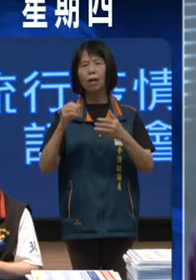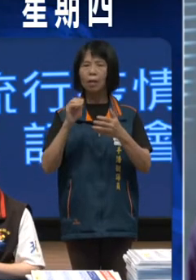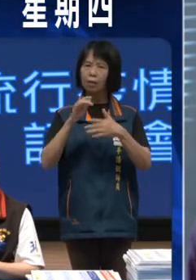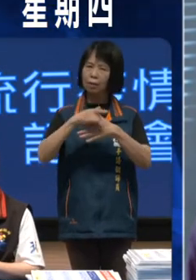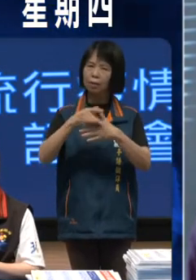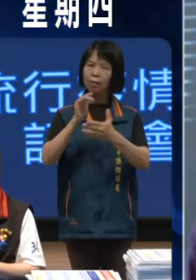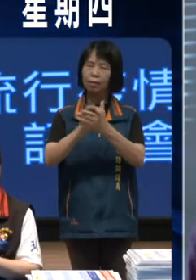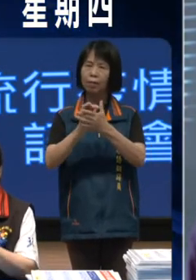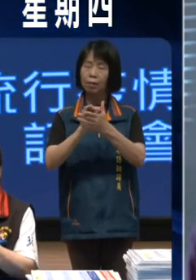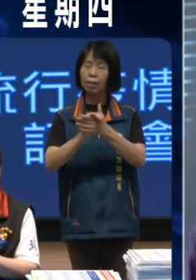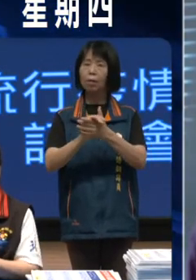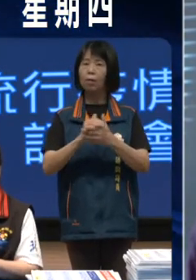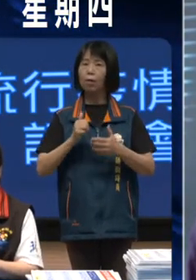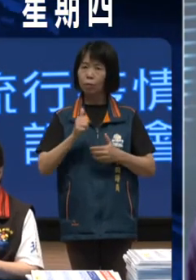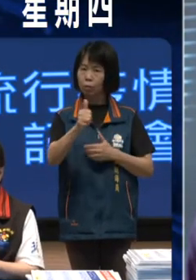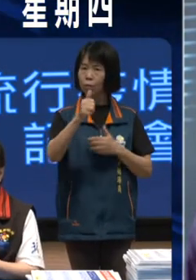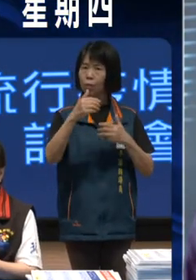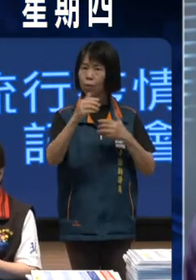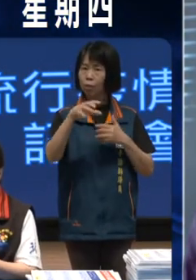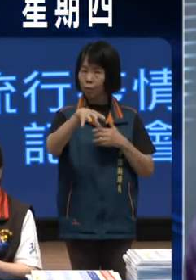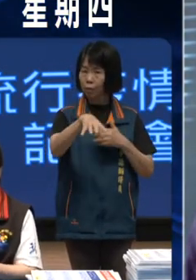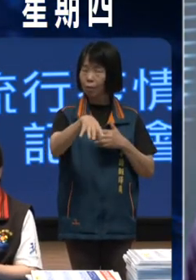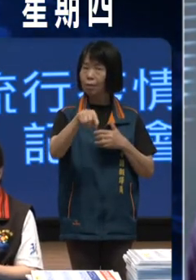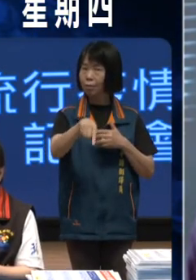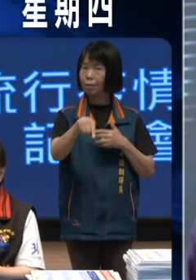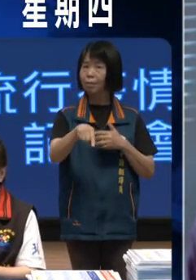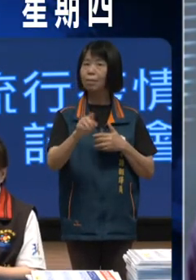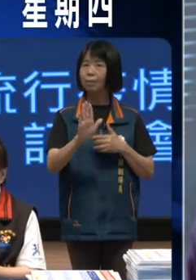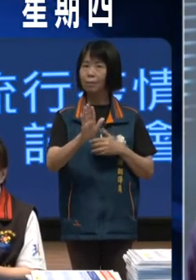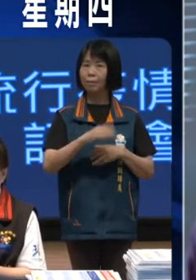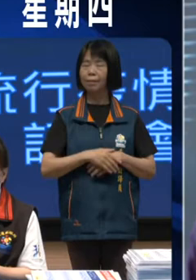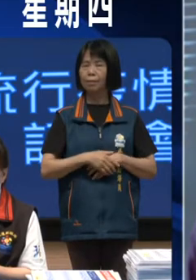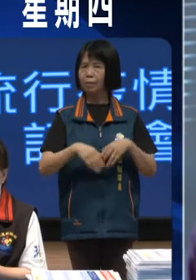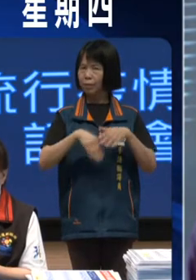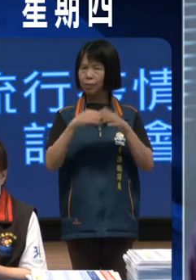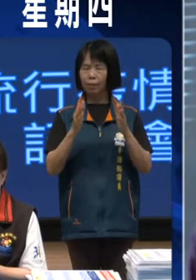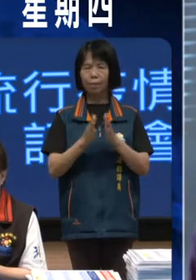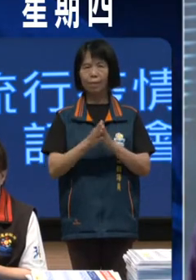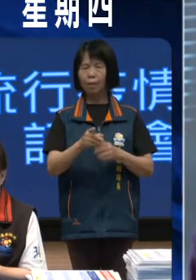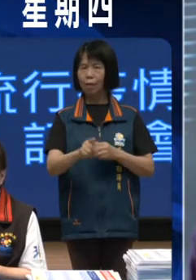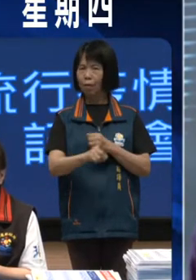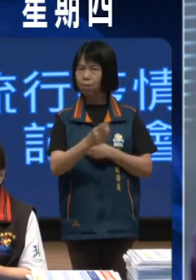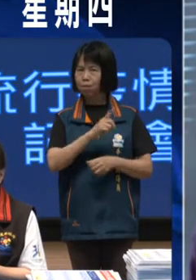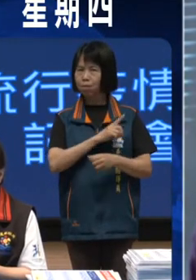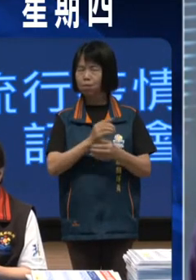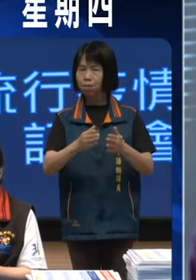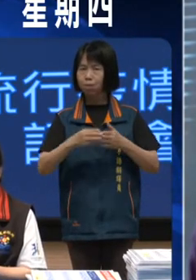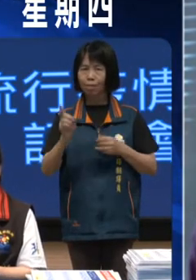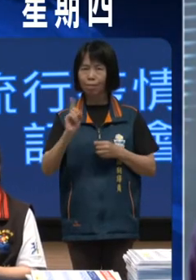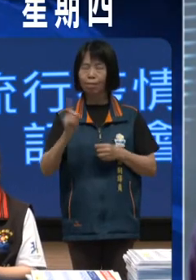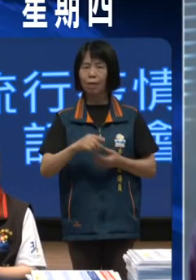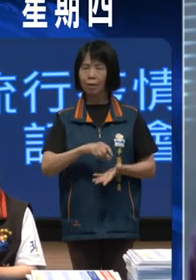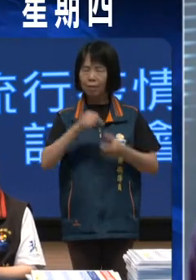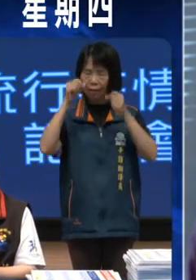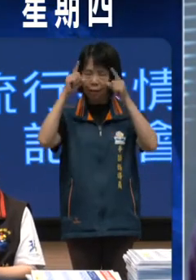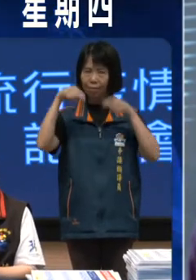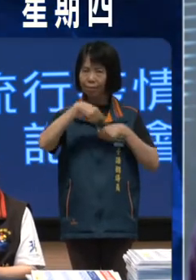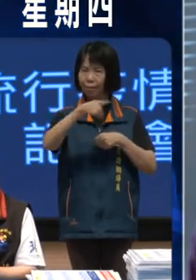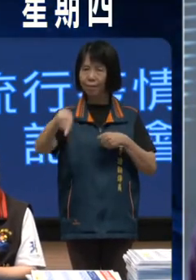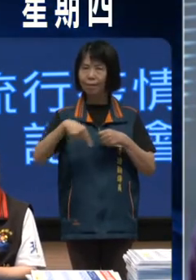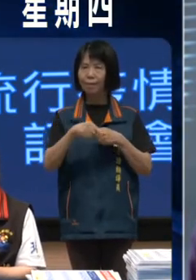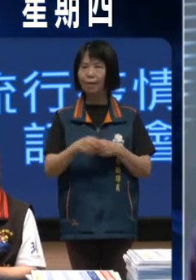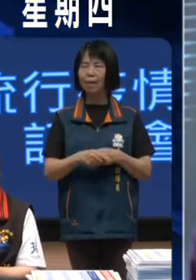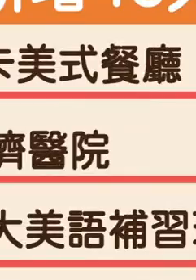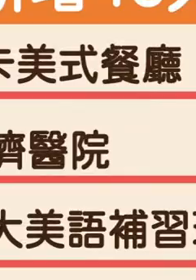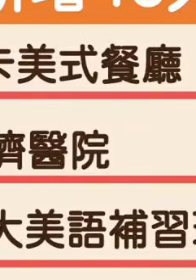散，花莲县长徐祯蔚在防疫记者会中宣布，花莲县国中小学包含公立幼儿园15号预防性停